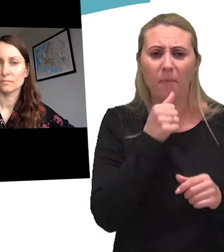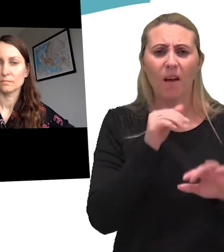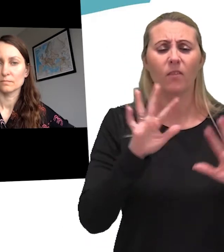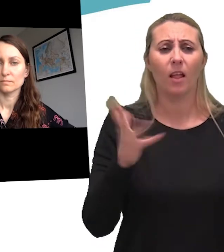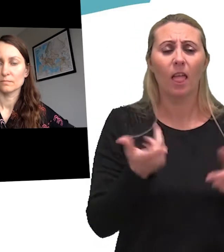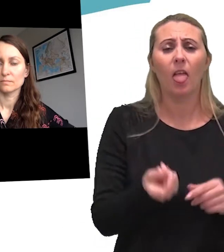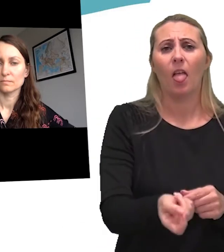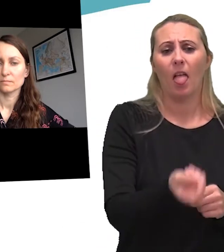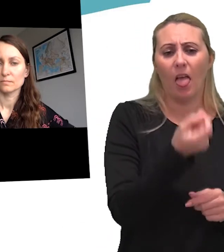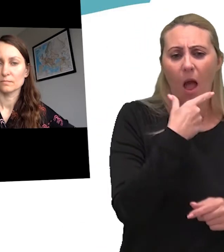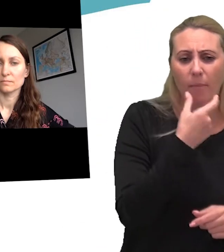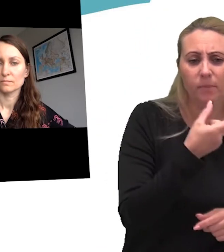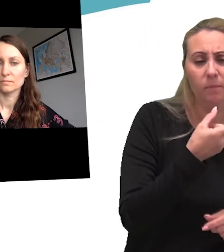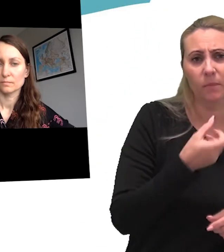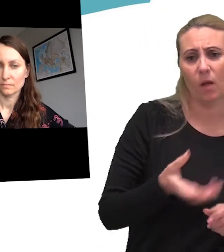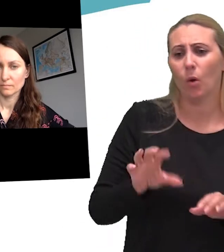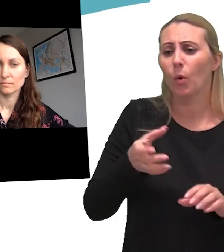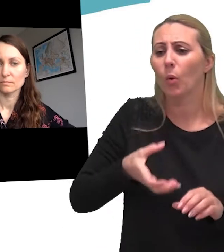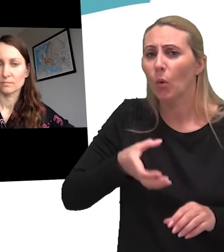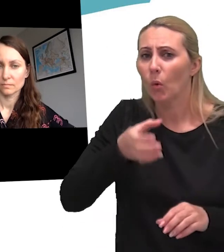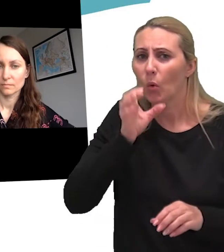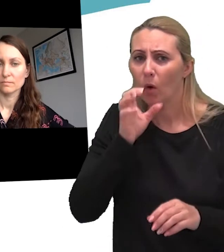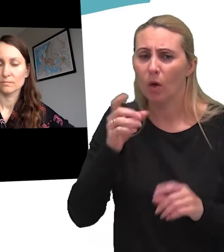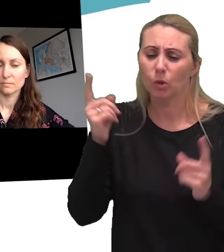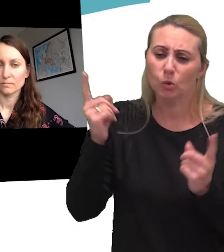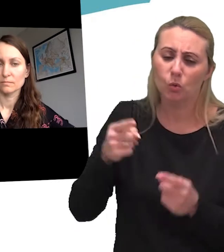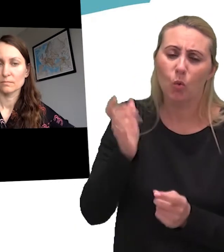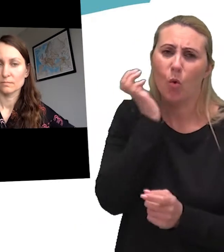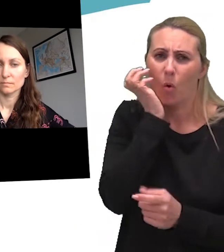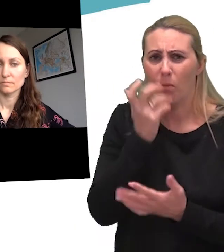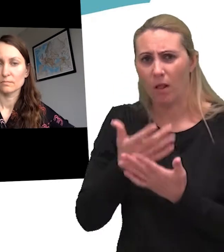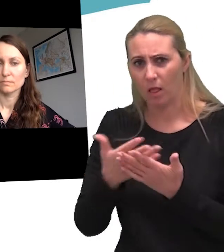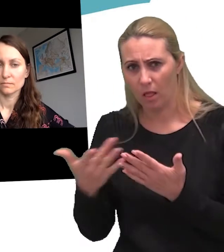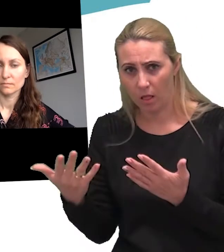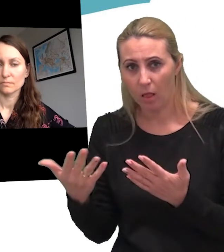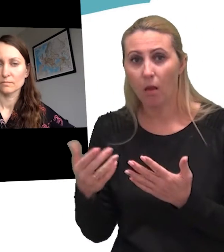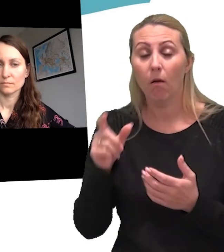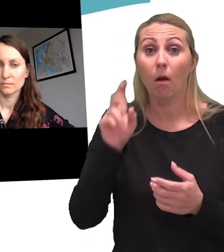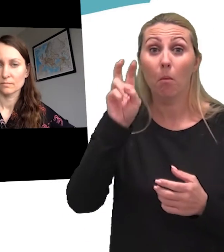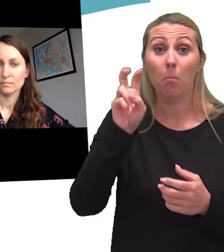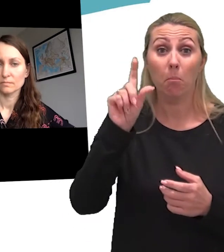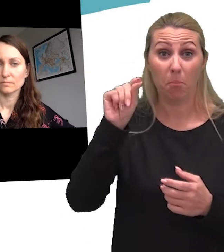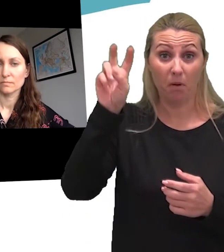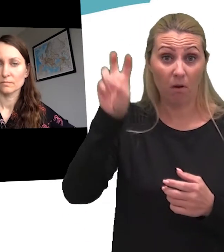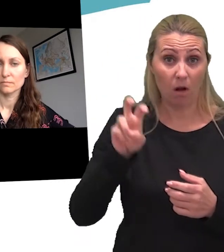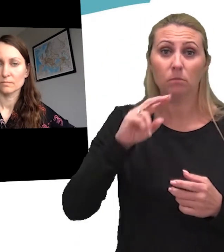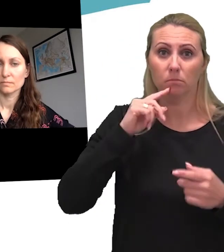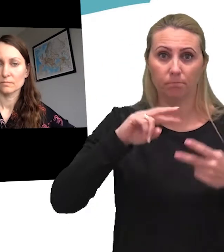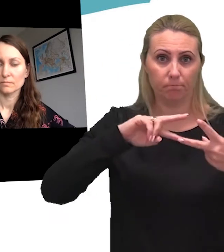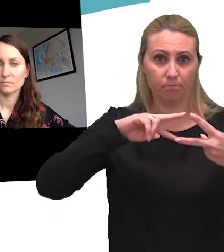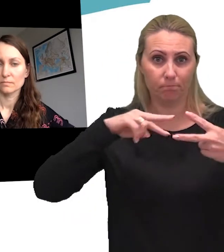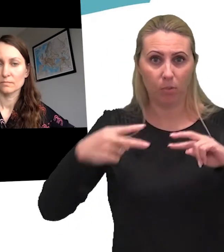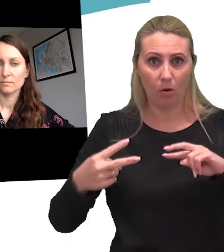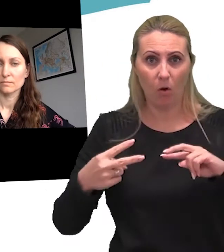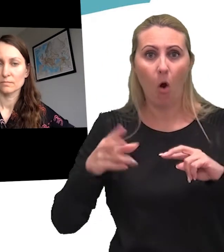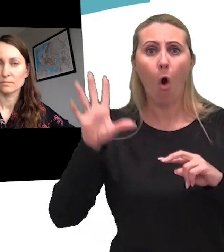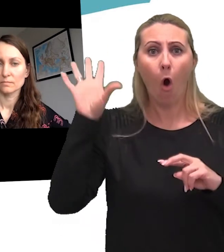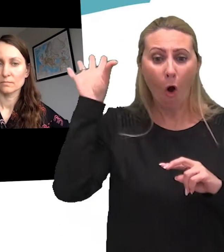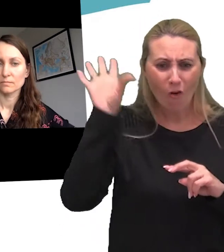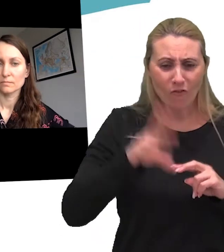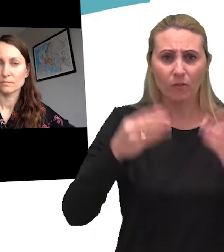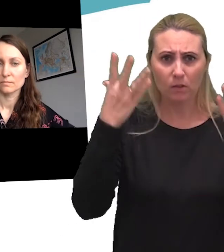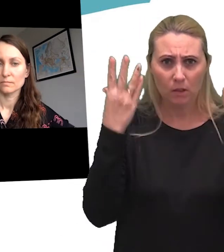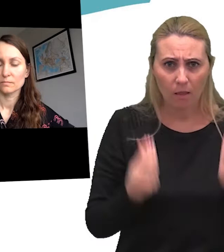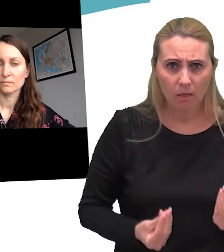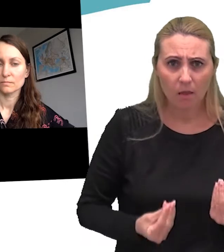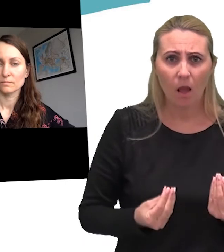užkando, arba atsigėrė ne vandens, ta burnos pH pakinta. Ir gali būti, kad realiai visos dienos